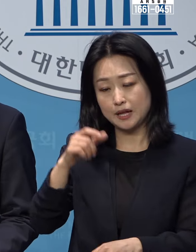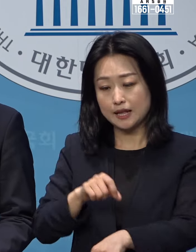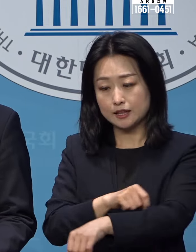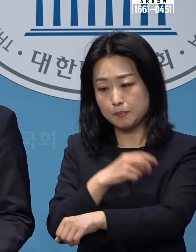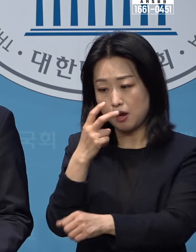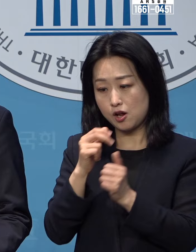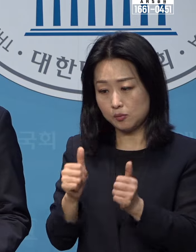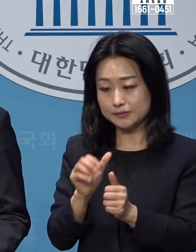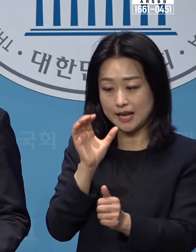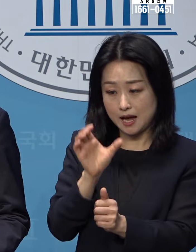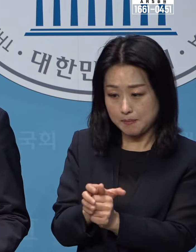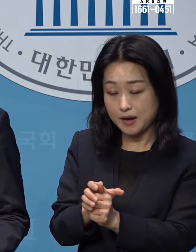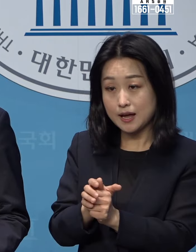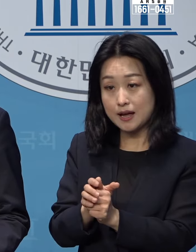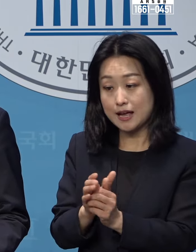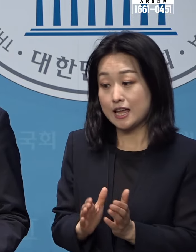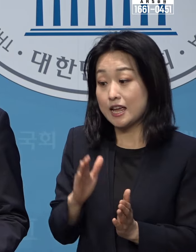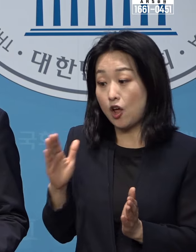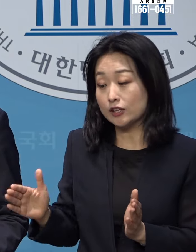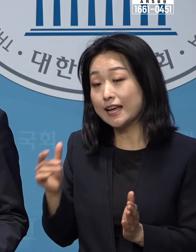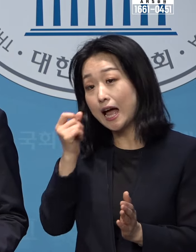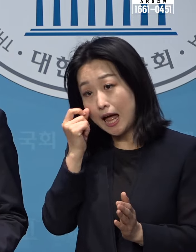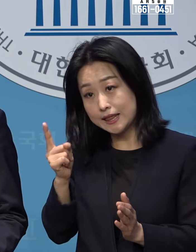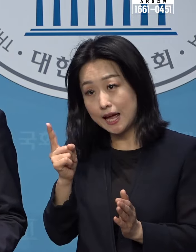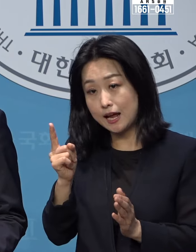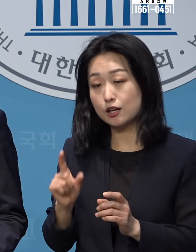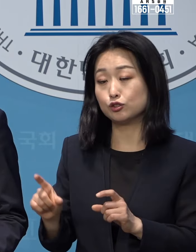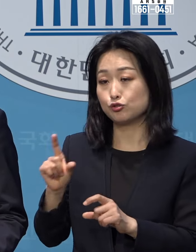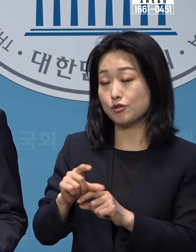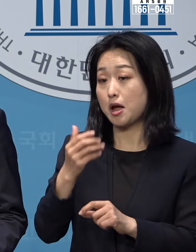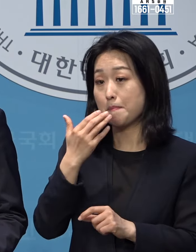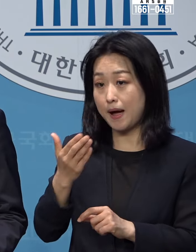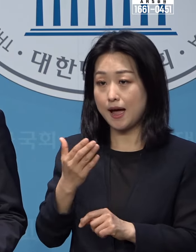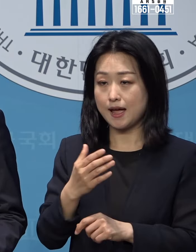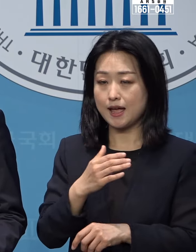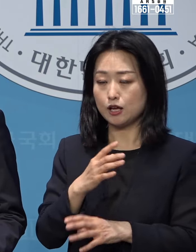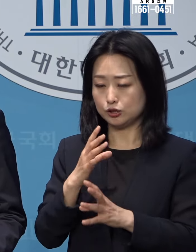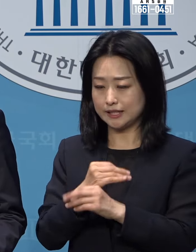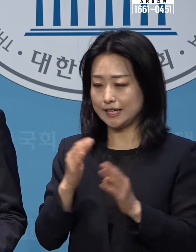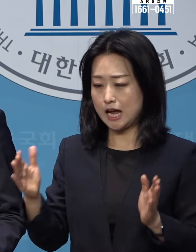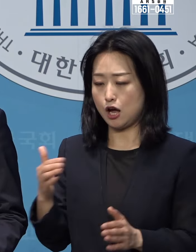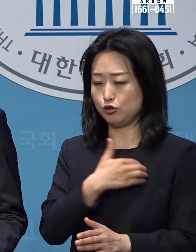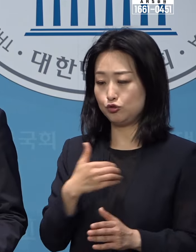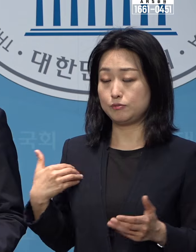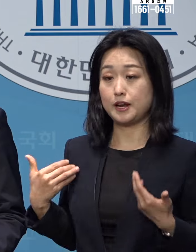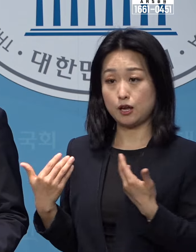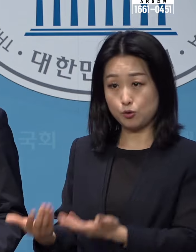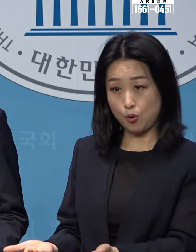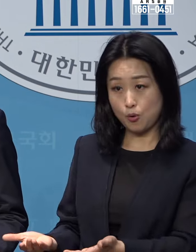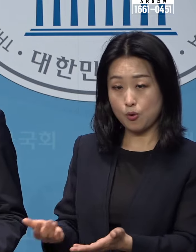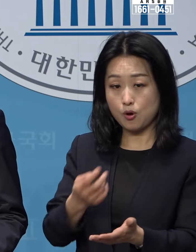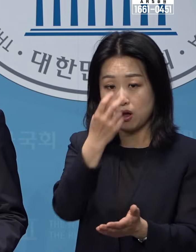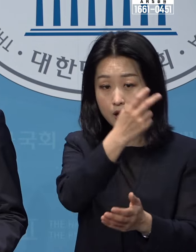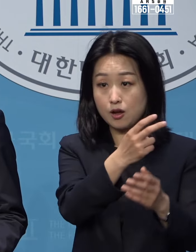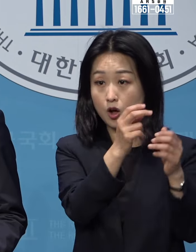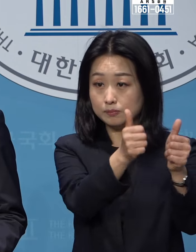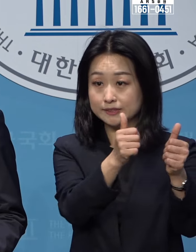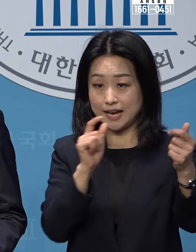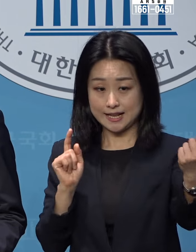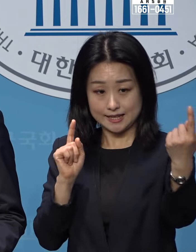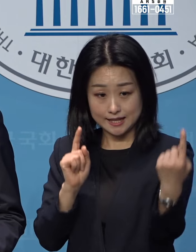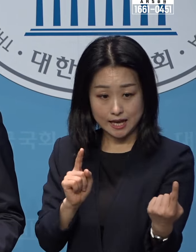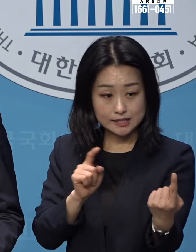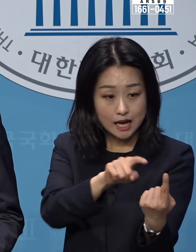특별검사가 30일을 추가 연장할 수 있게 하여 충분한 기간을 보장했고 검찰에 대한 수사가 포함된